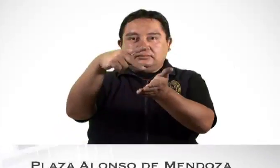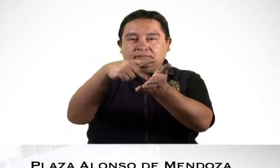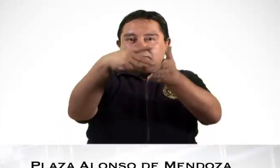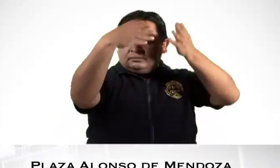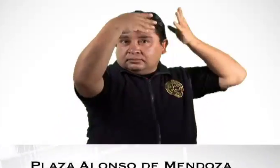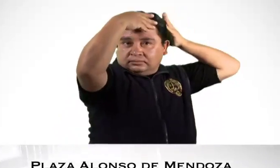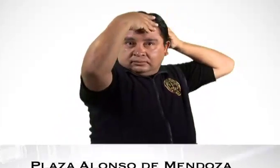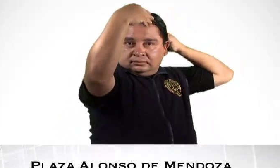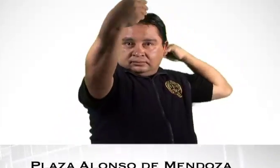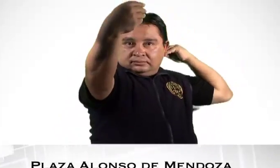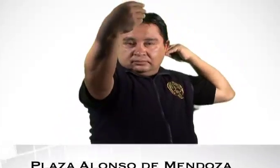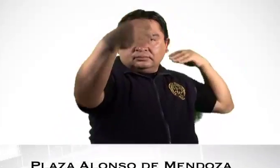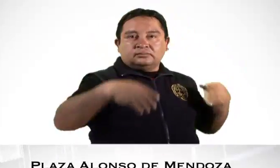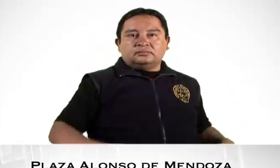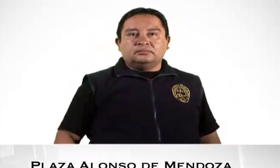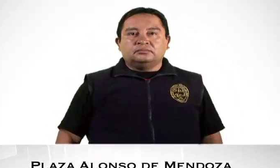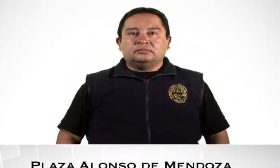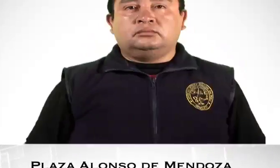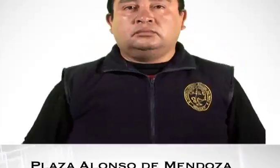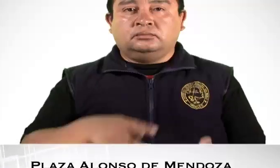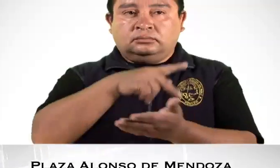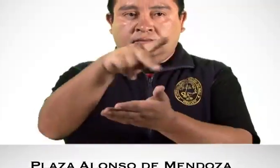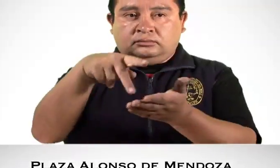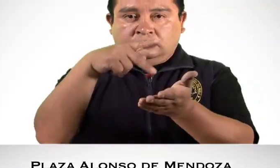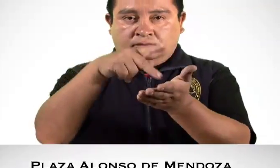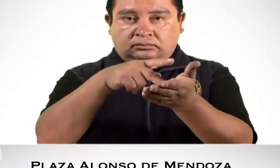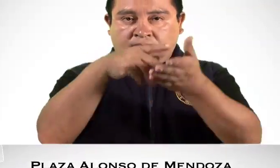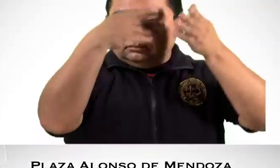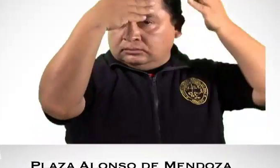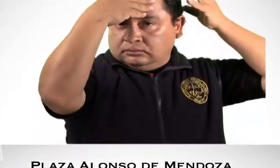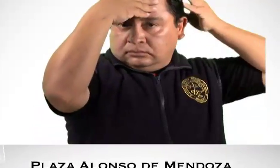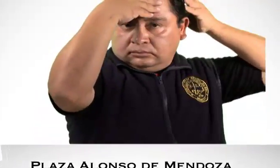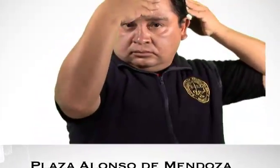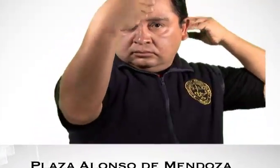Plaza Alonso de Mendoza. Plaza Alonso de Mendoza.